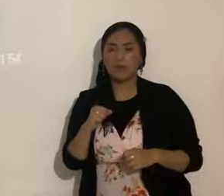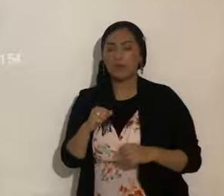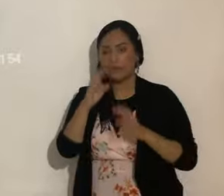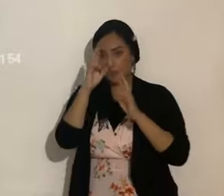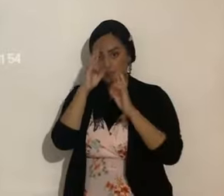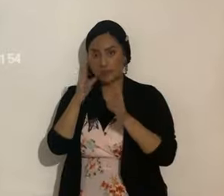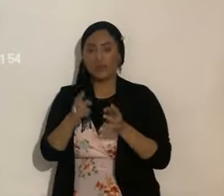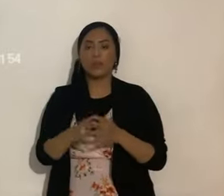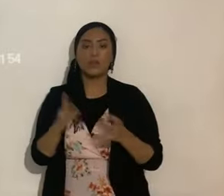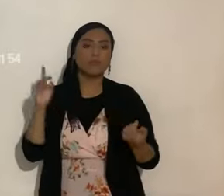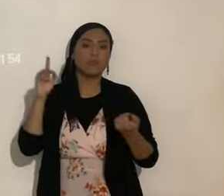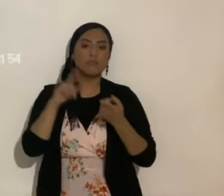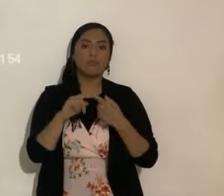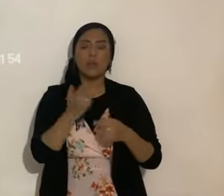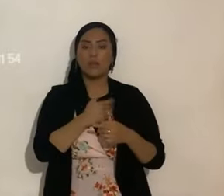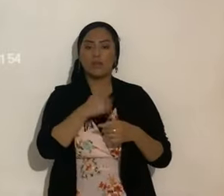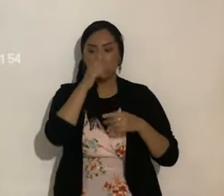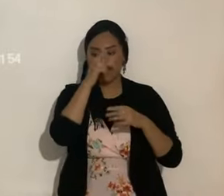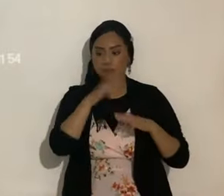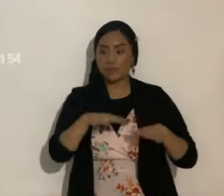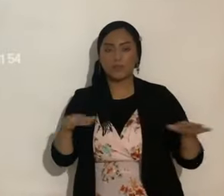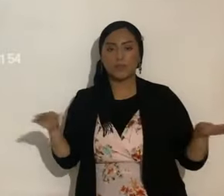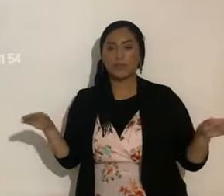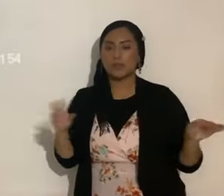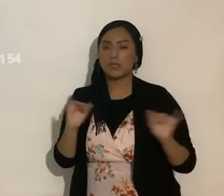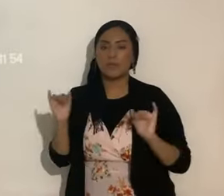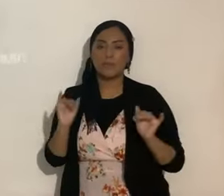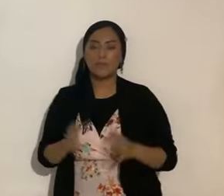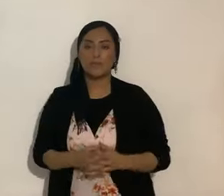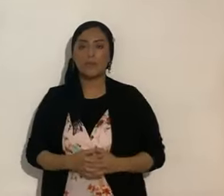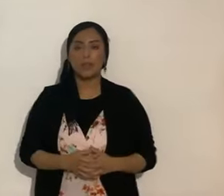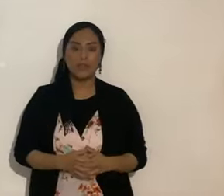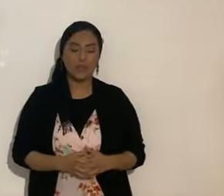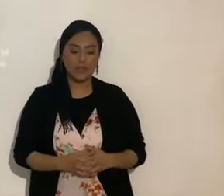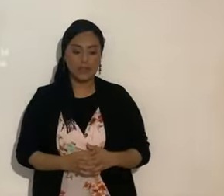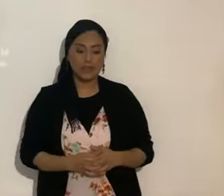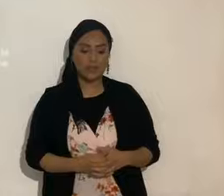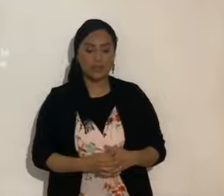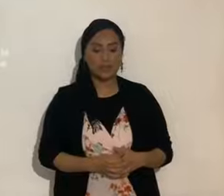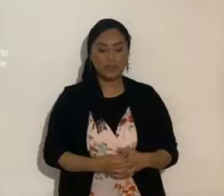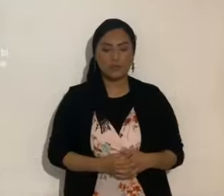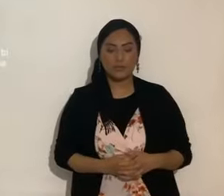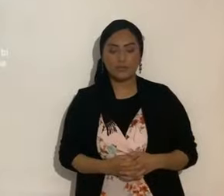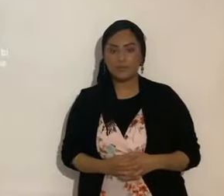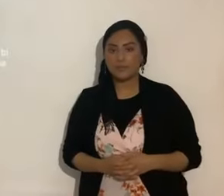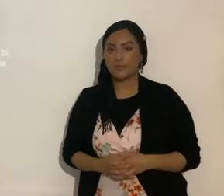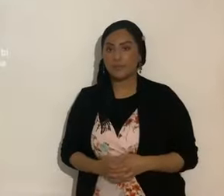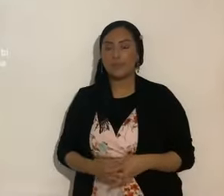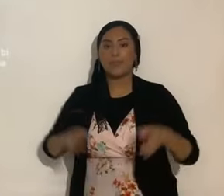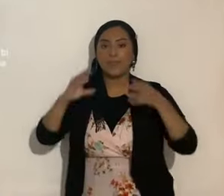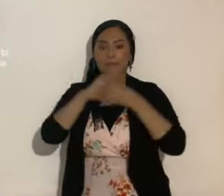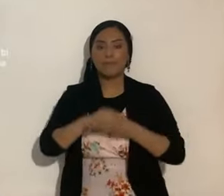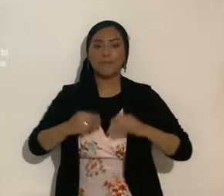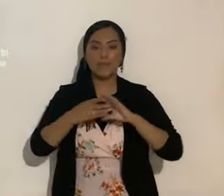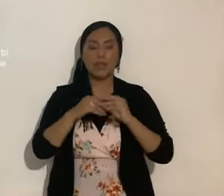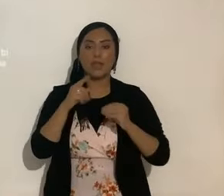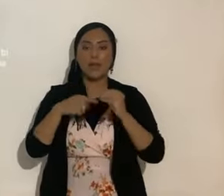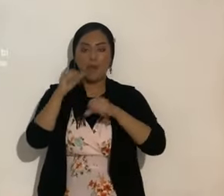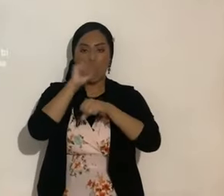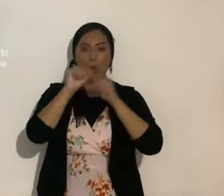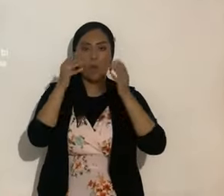cariño y respeto, hasta nuestros niñitos más pequeñitos. Ellos dan testimonio. Aleluya. La parábola de los obreros